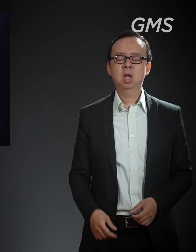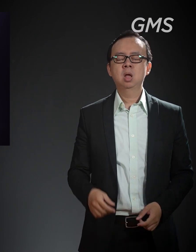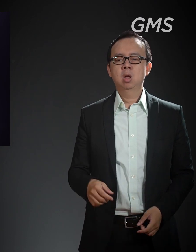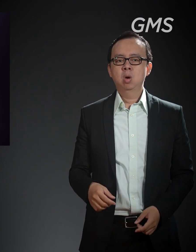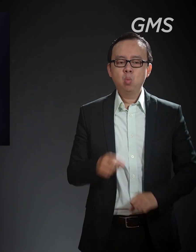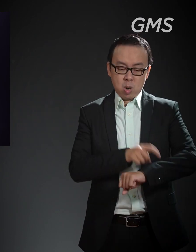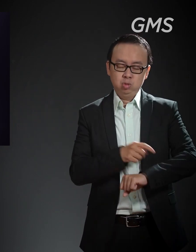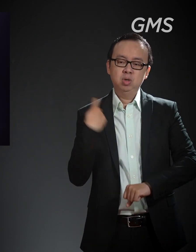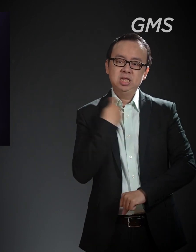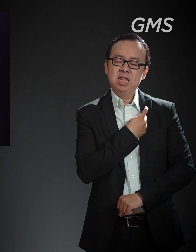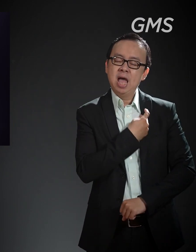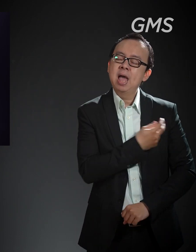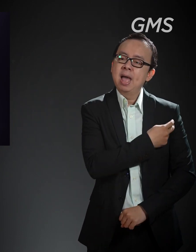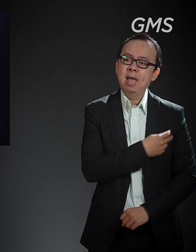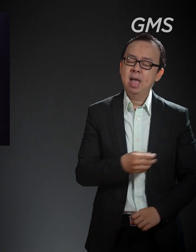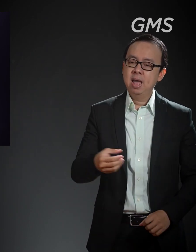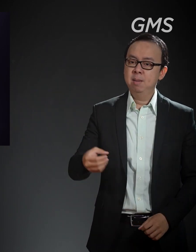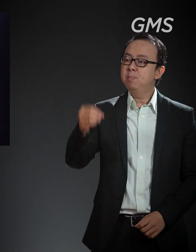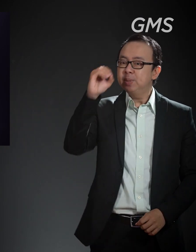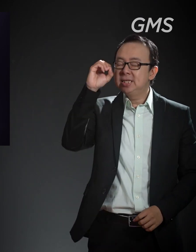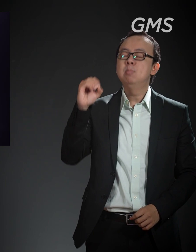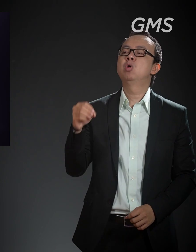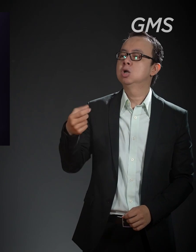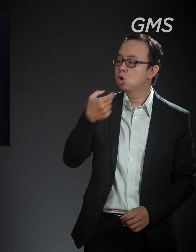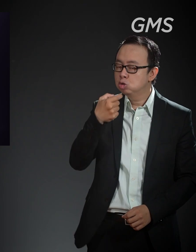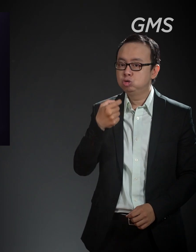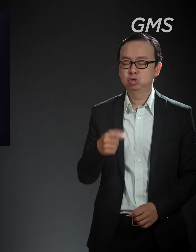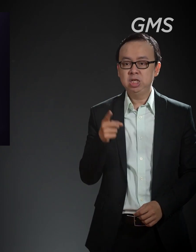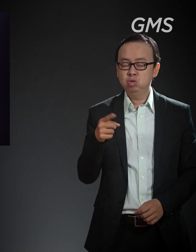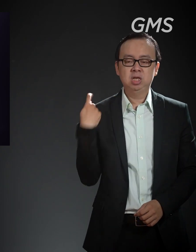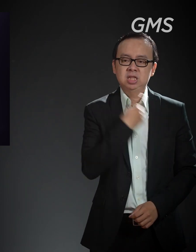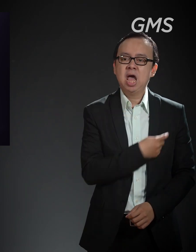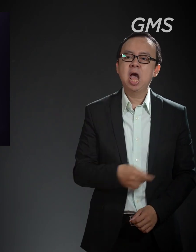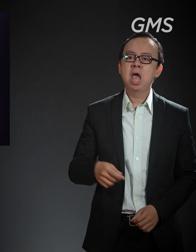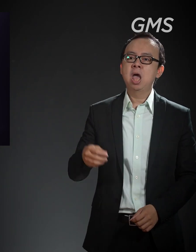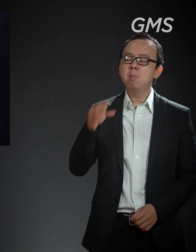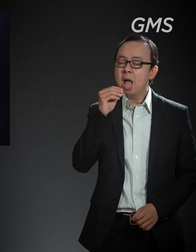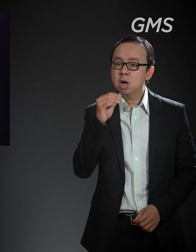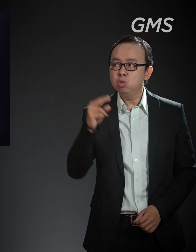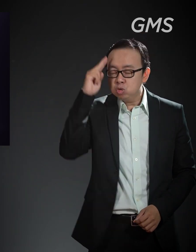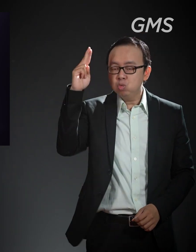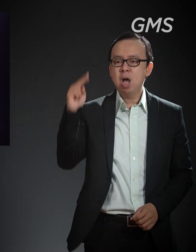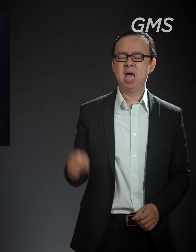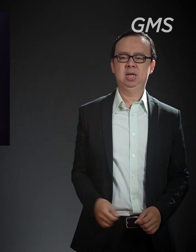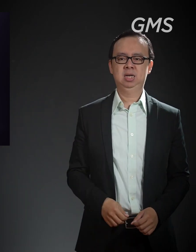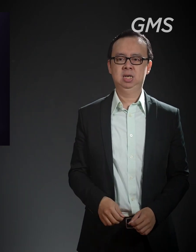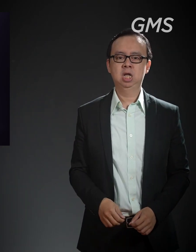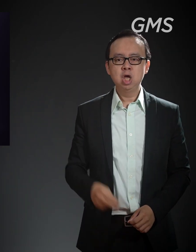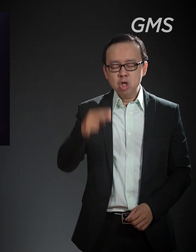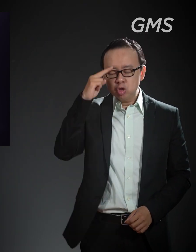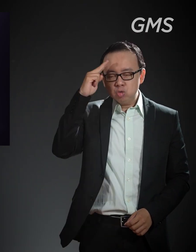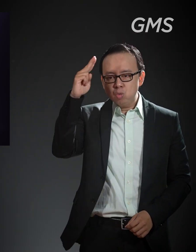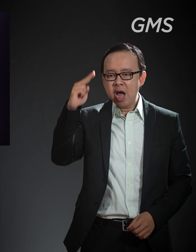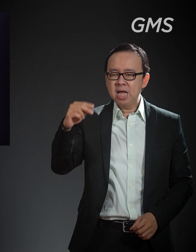Tuhannya. Dan kalau Tuhan, Yesus adalah Tuhan atas hidupmu dan hidupku, jadikan Dia Tuhan atas segala area